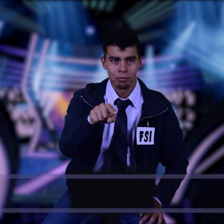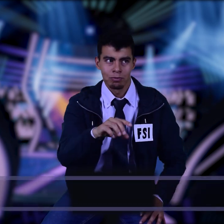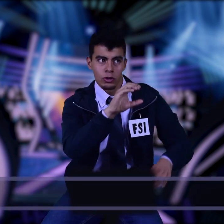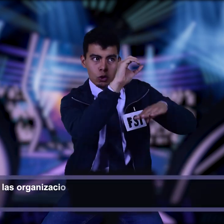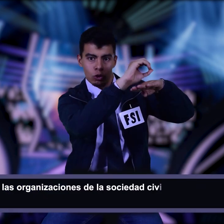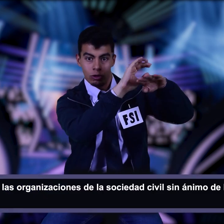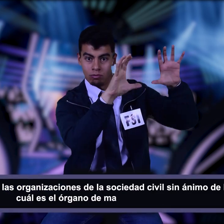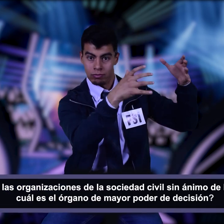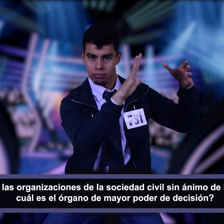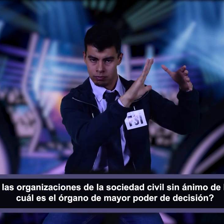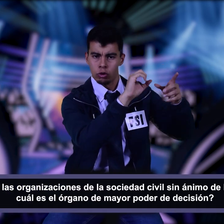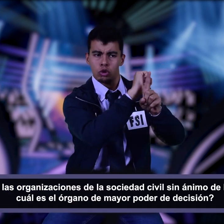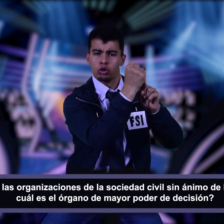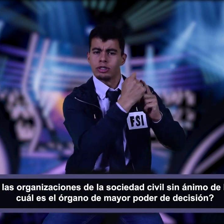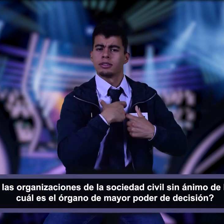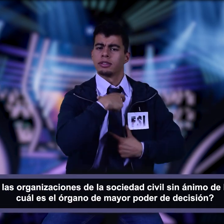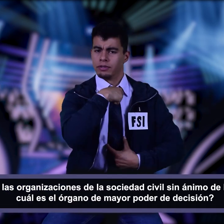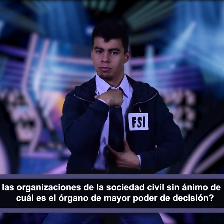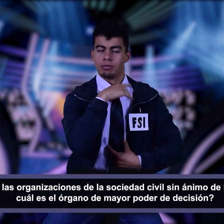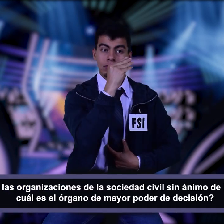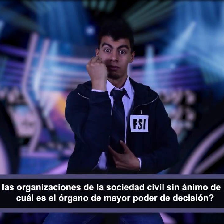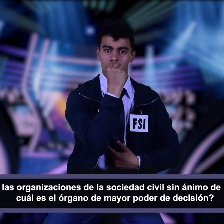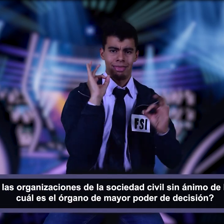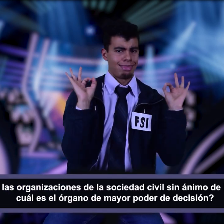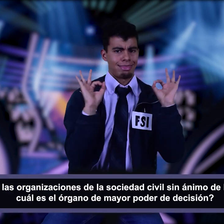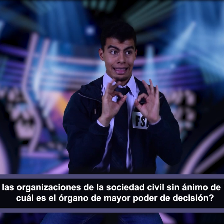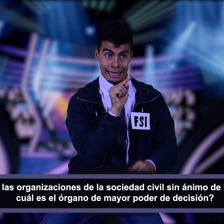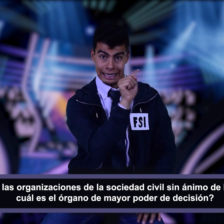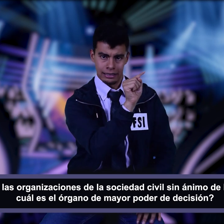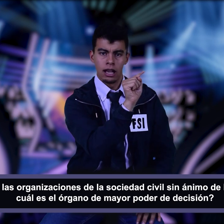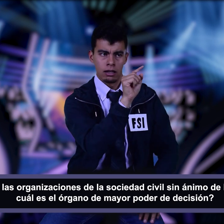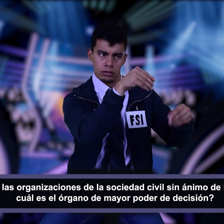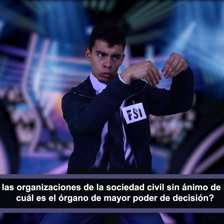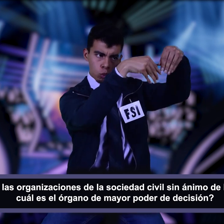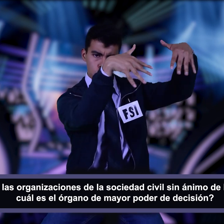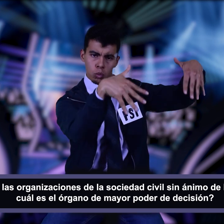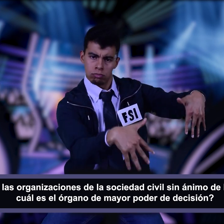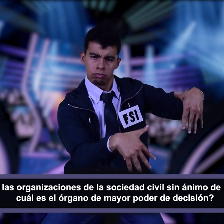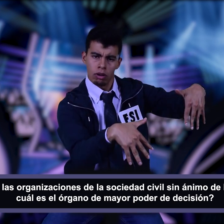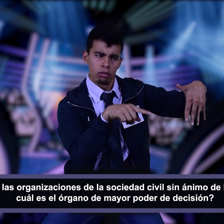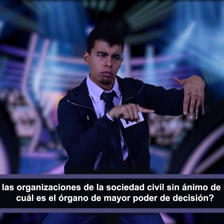Vamos con la primera pregunta. En las organizaciones de la sociedad civil sin ánimo de